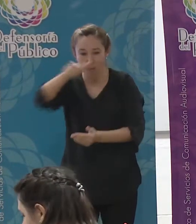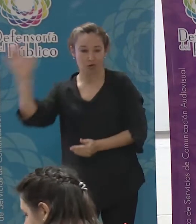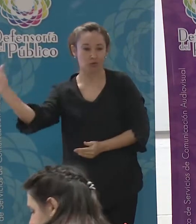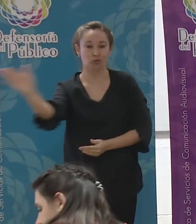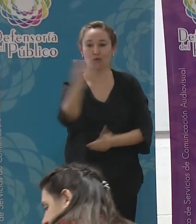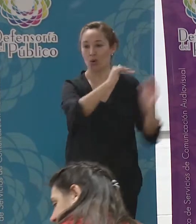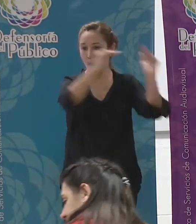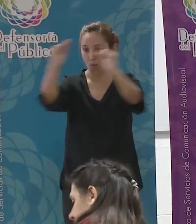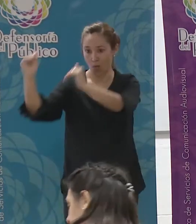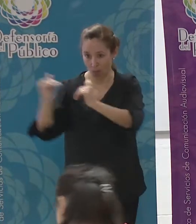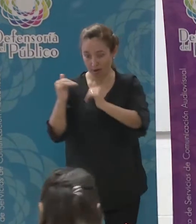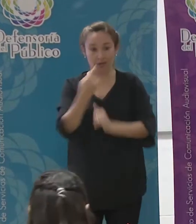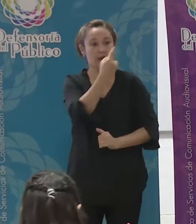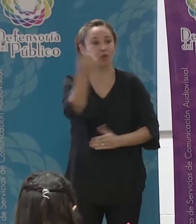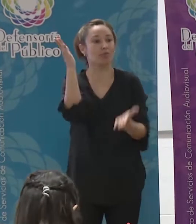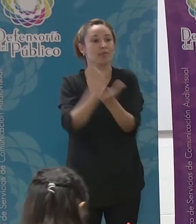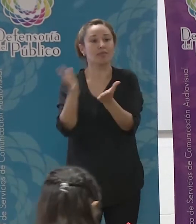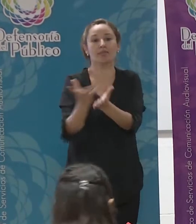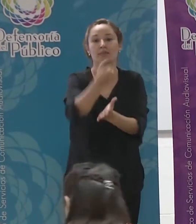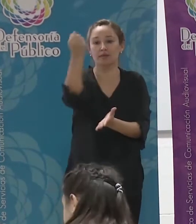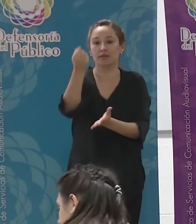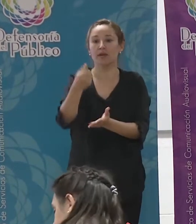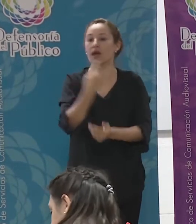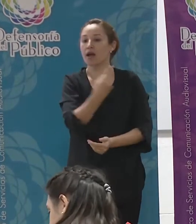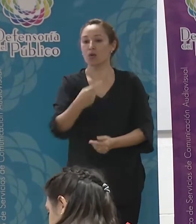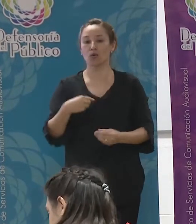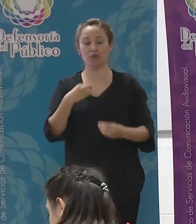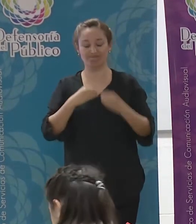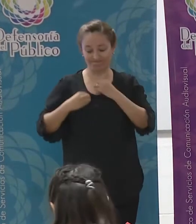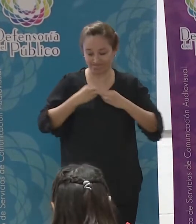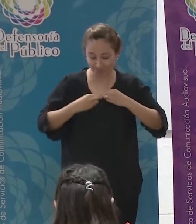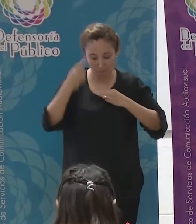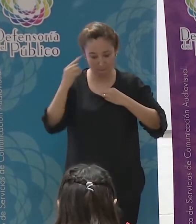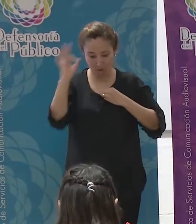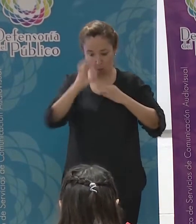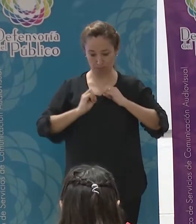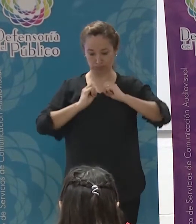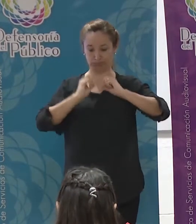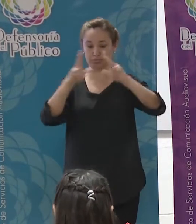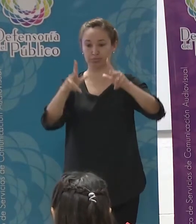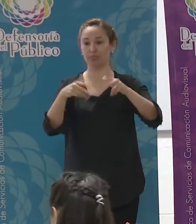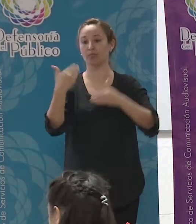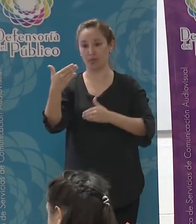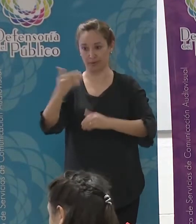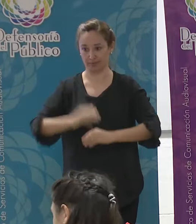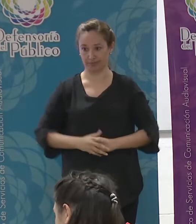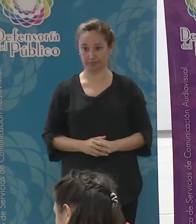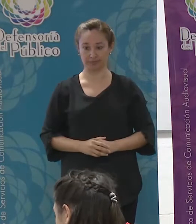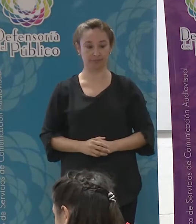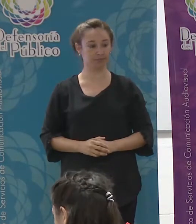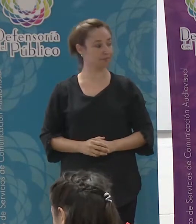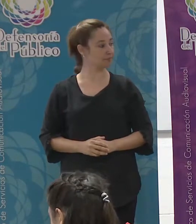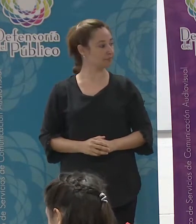significa capacidad de ejercer la libertad de expresión, así como también la libertad de los ciudadanos de poder acceder a múltiples voces.